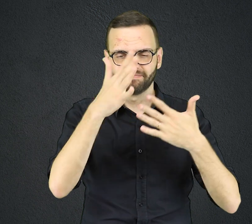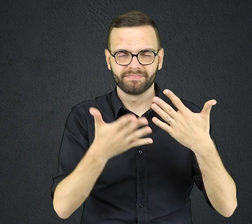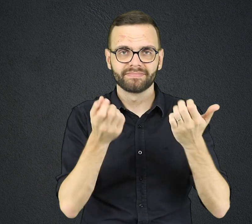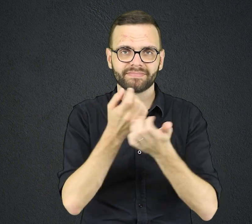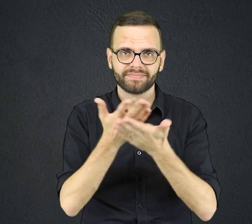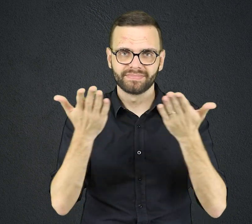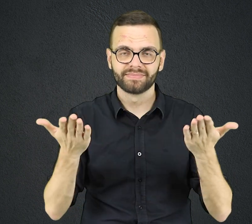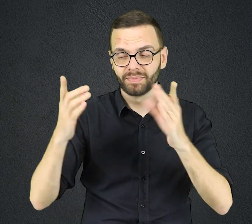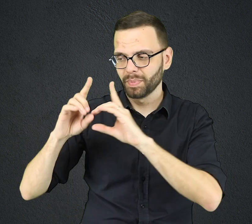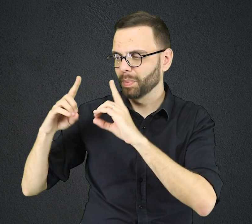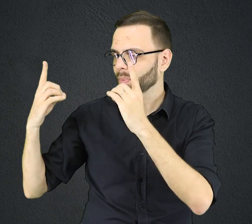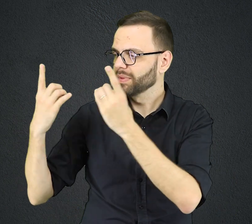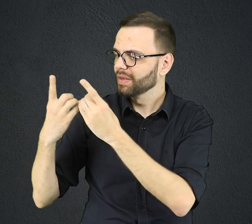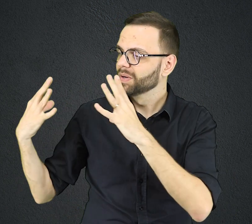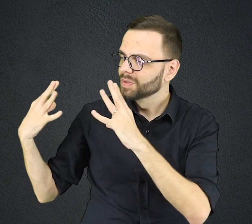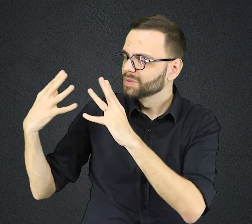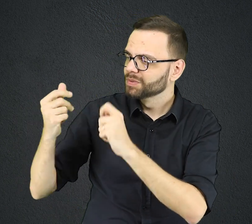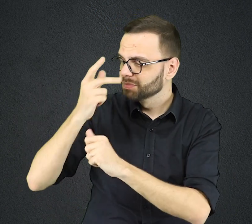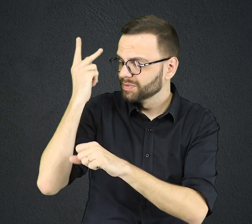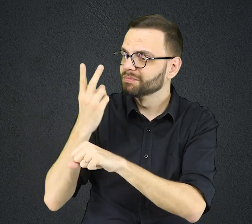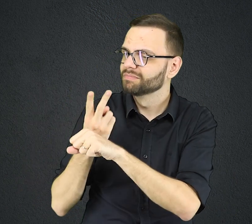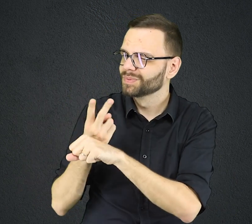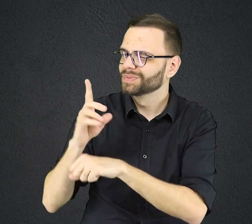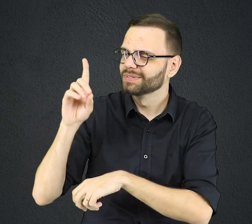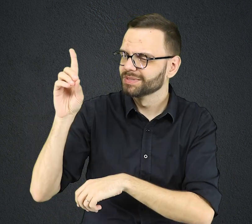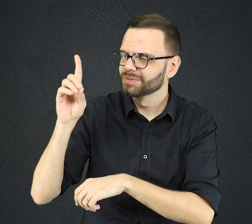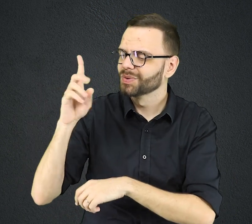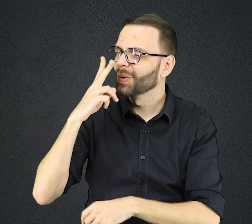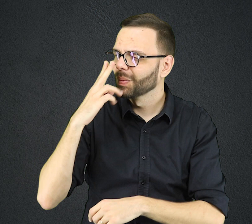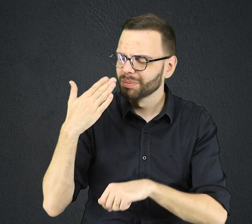Presente Diário, o devocional de todos os que buscam a Deus. Acesse